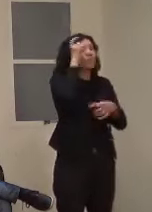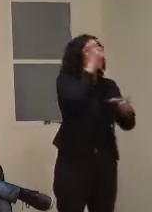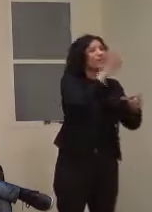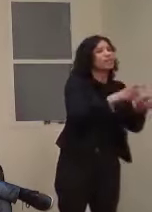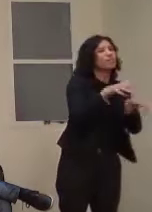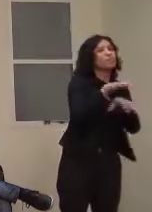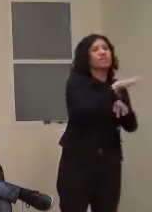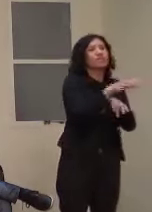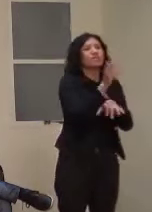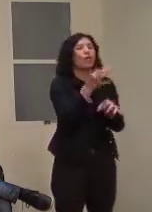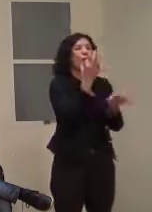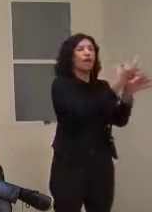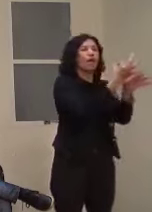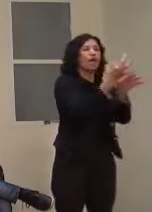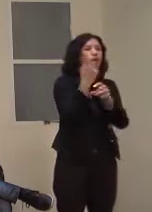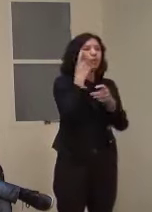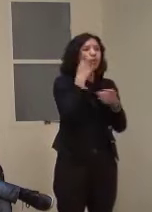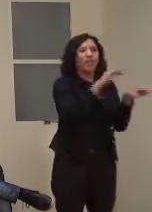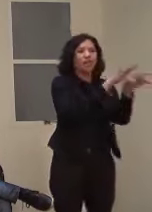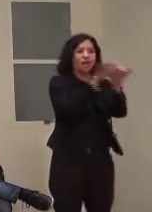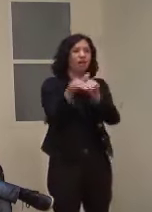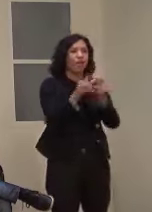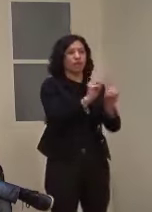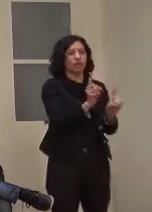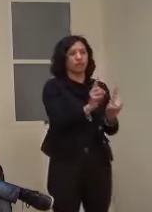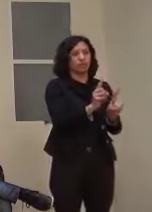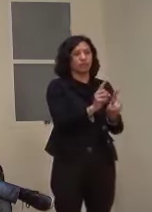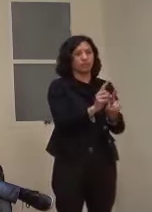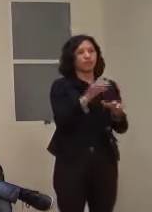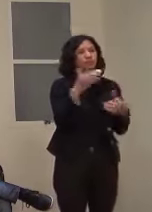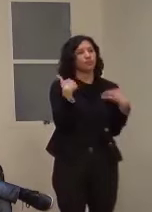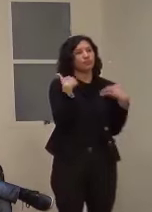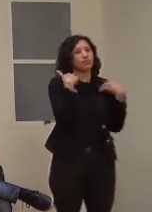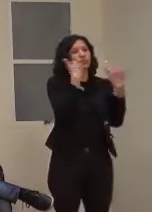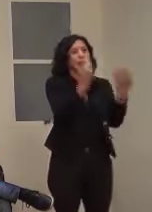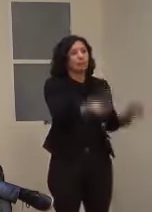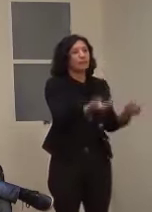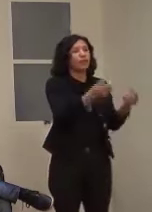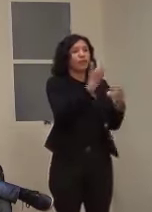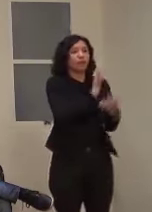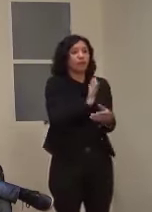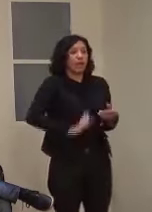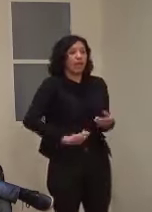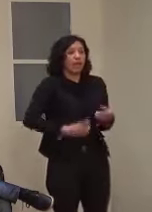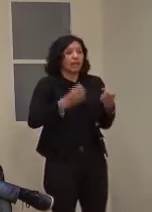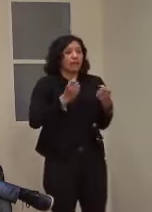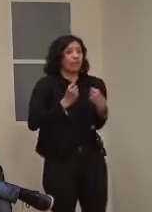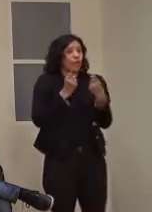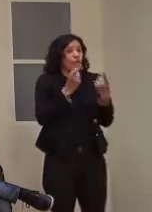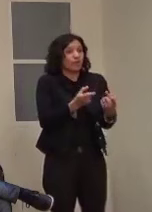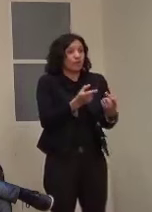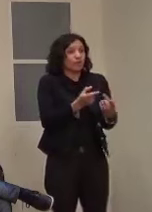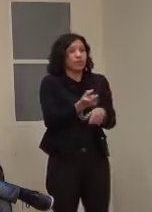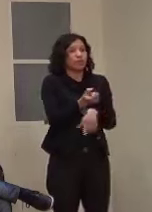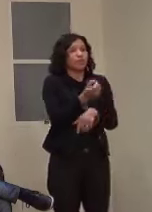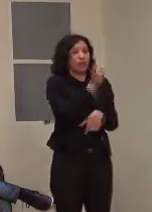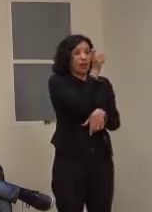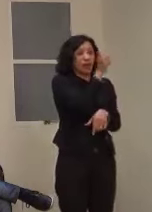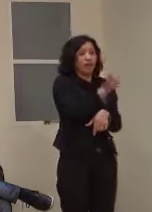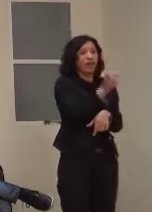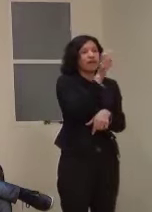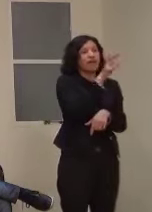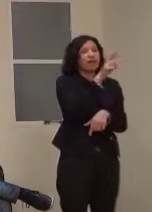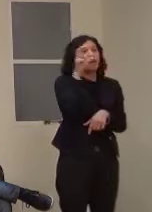alguna cadena usted es un aprovechamiento de los recursos que provee el estado en este caso el recurso humano